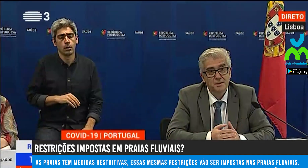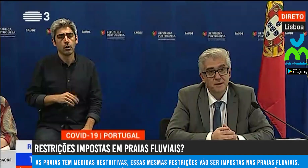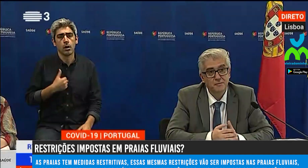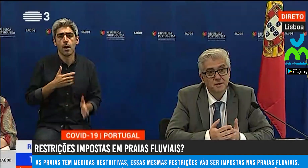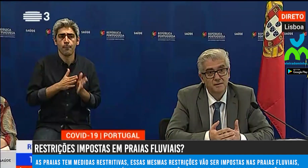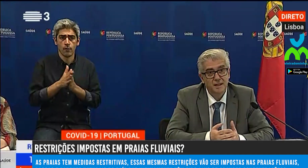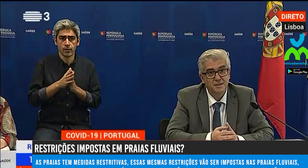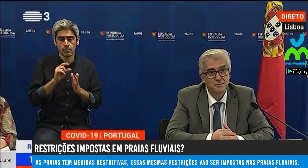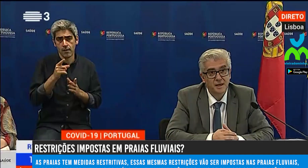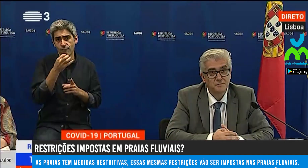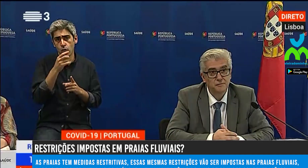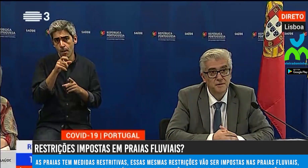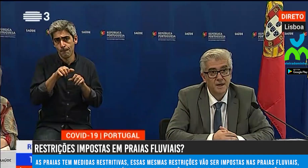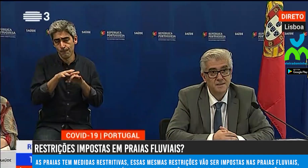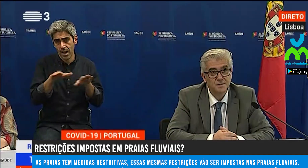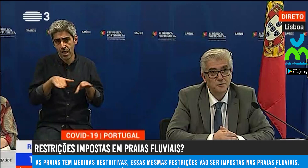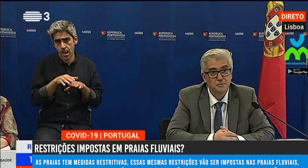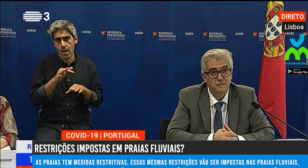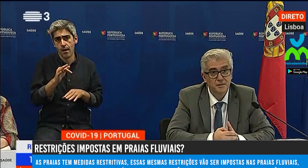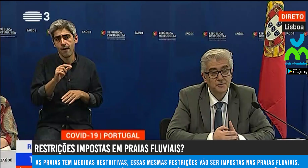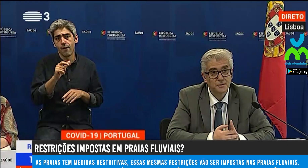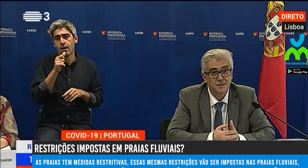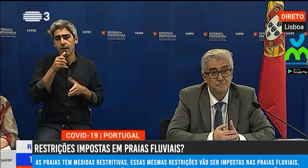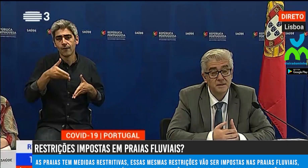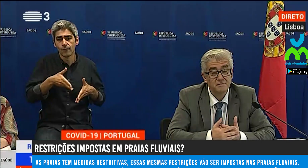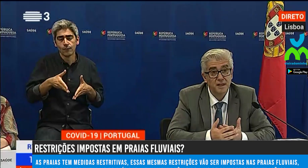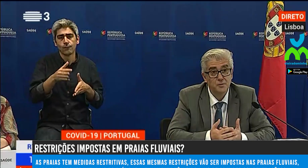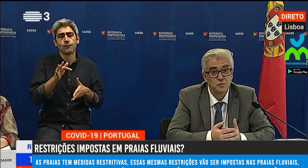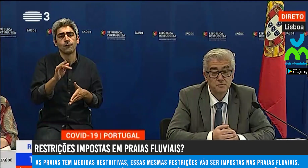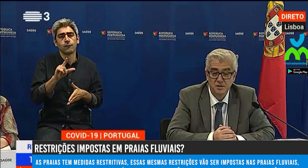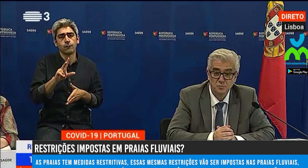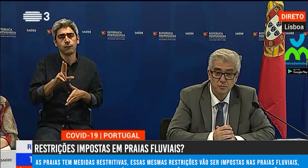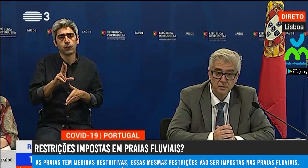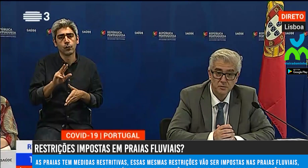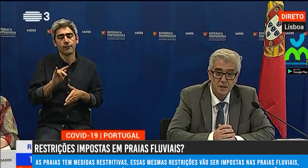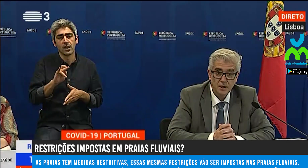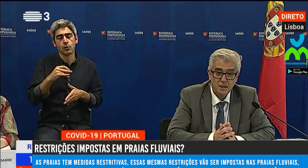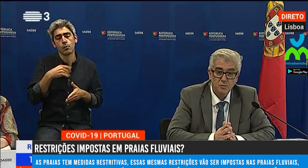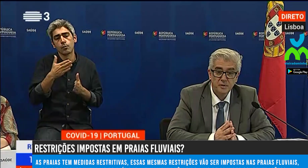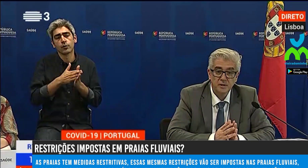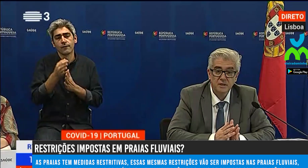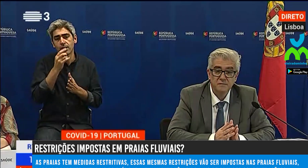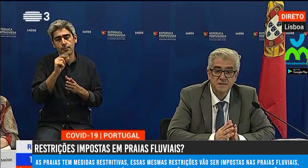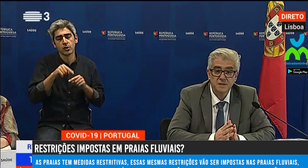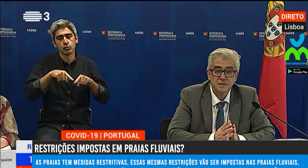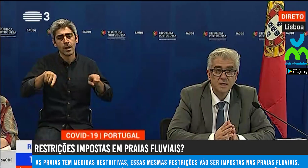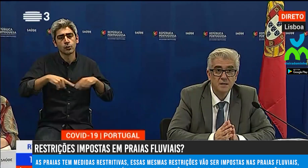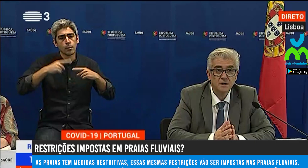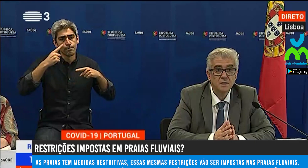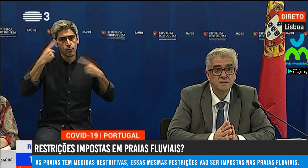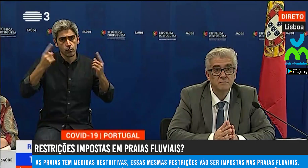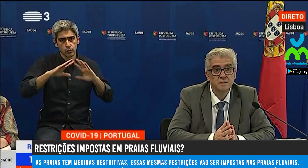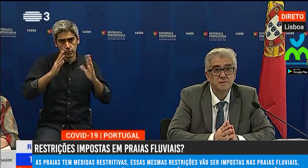Aproveito também o ter falado nas praias fluviais e aproveito para falar nos espaços públicos. E o apelo que queria fazer